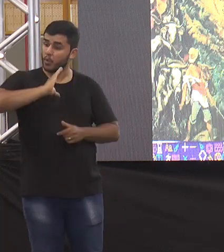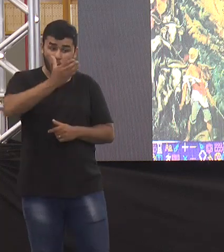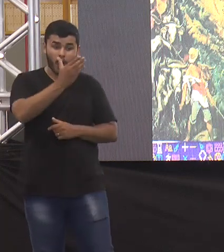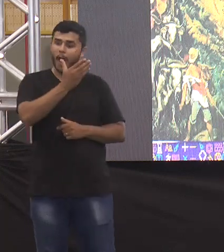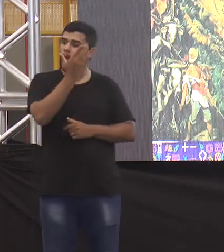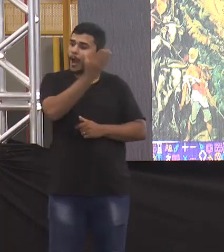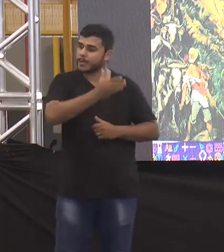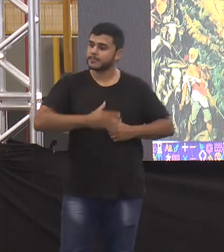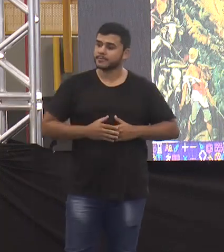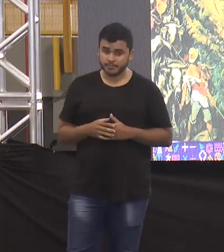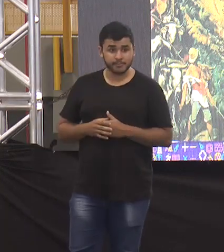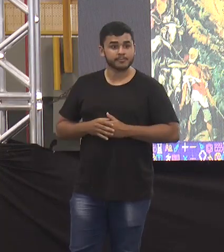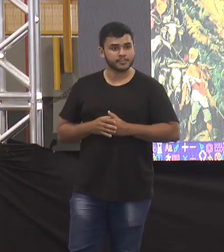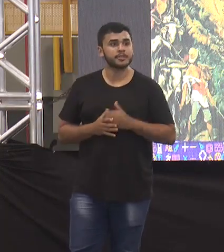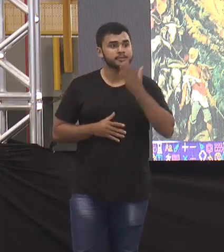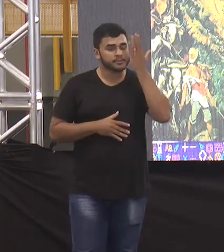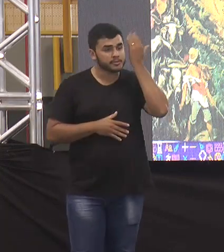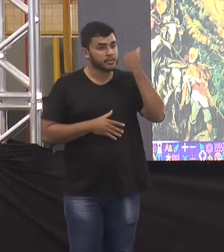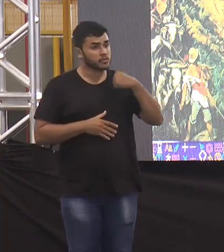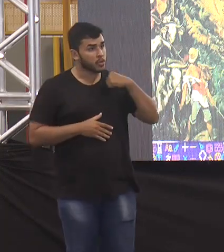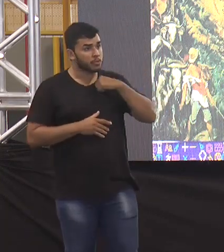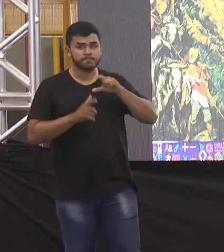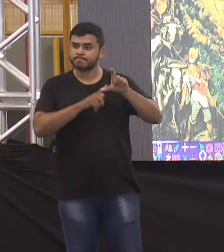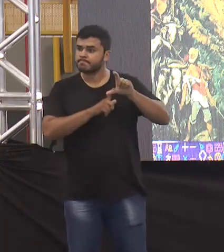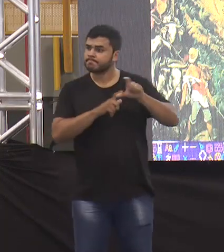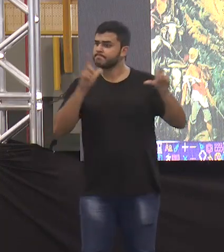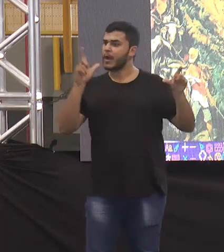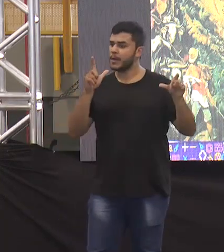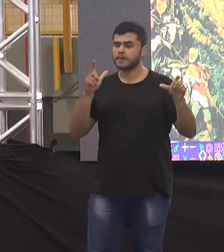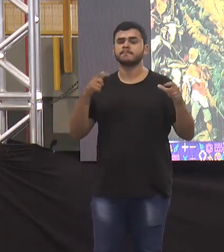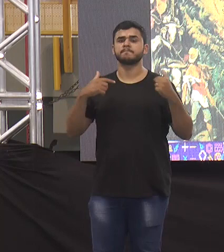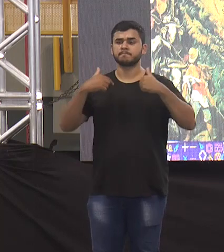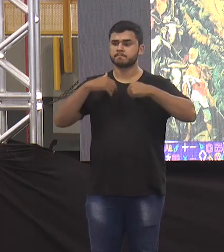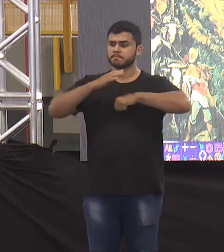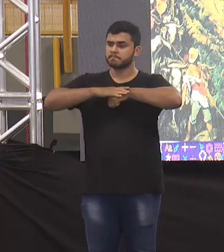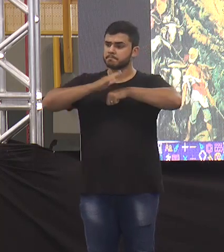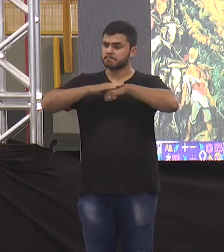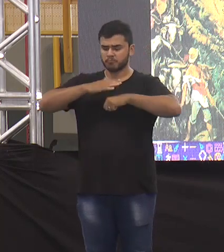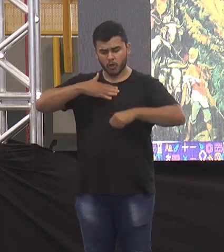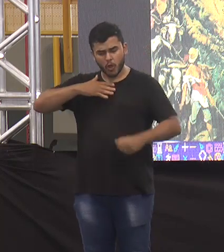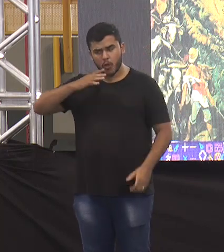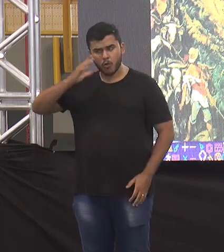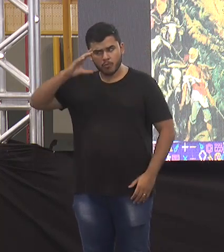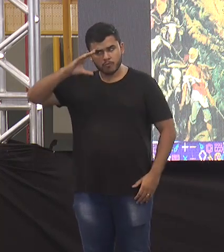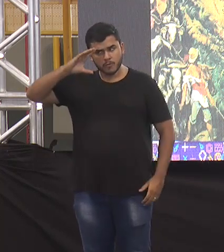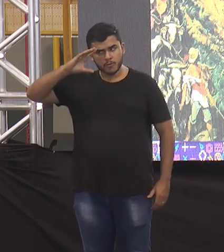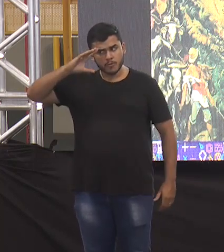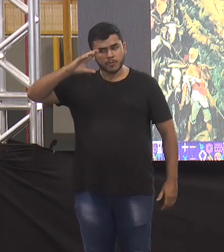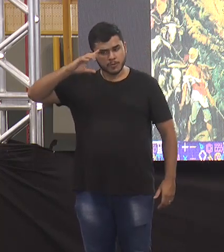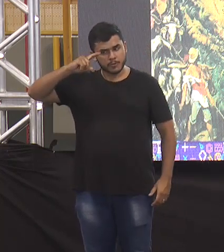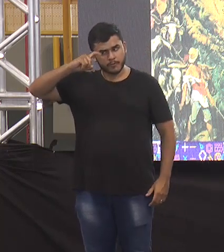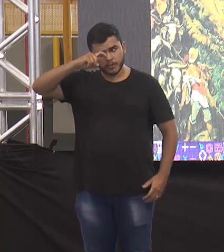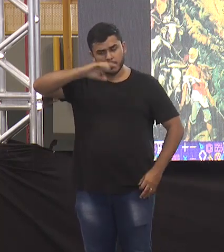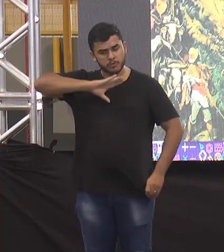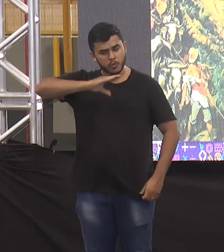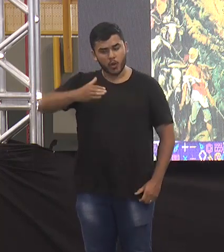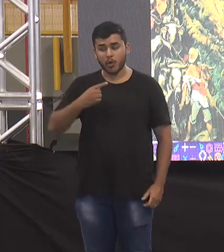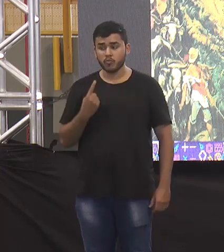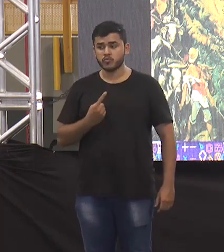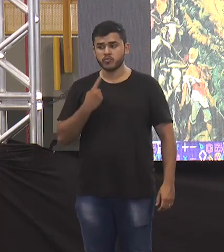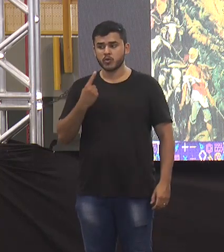a conquista da nossa independência foi uma ação heróica, mas individual.